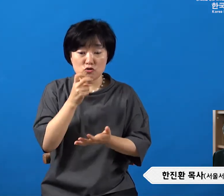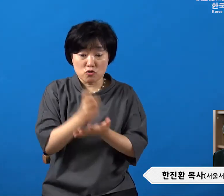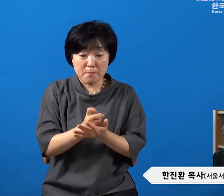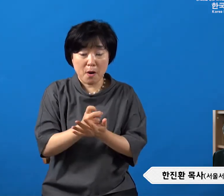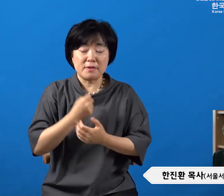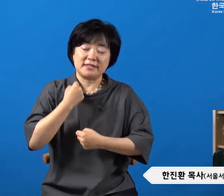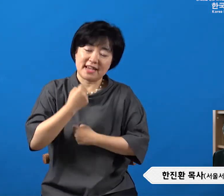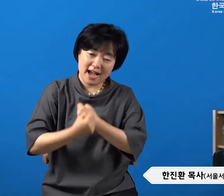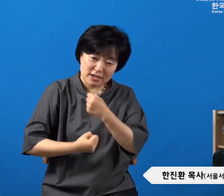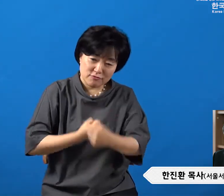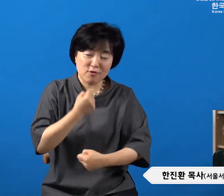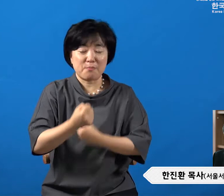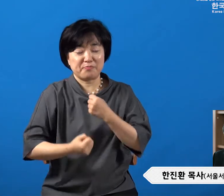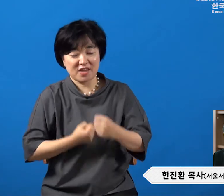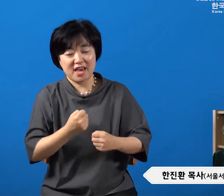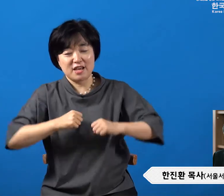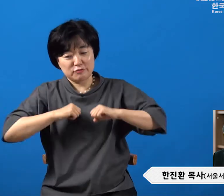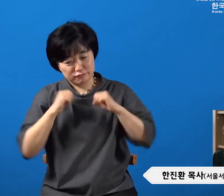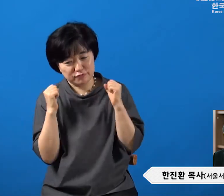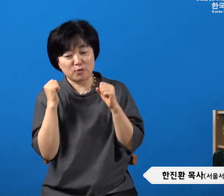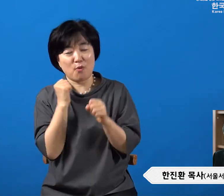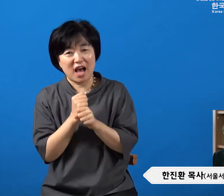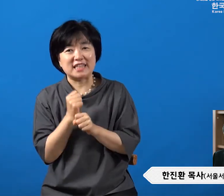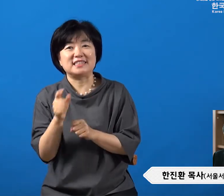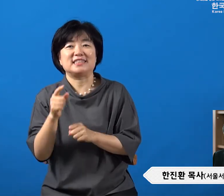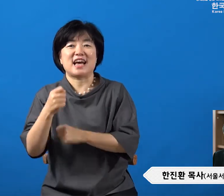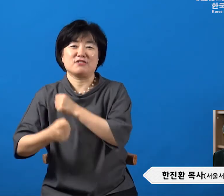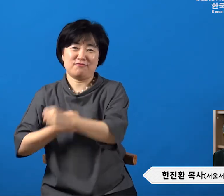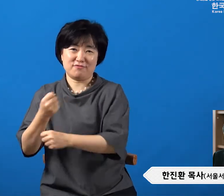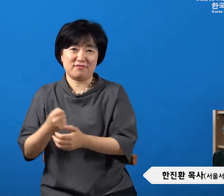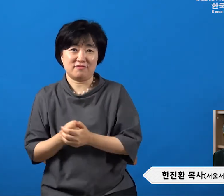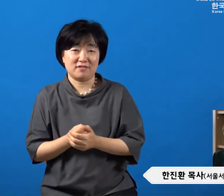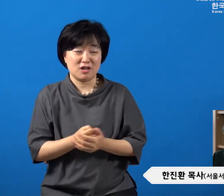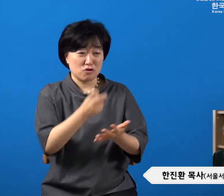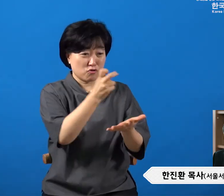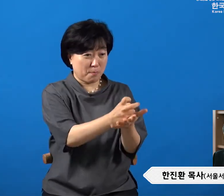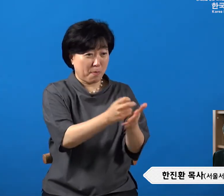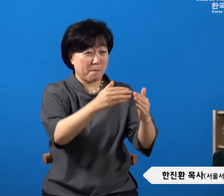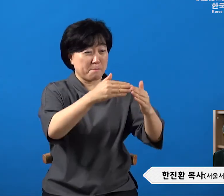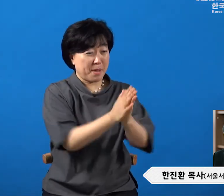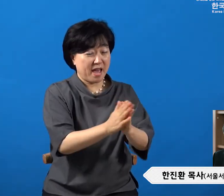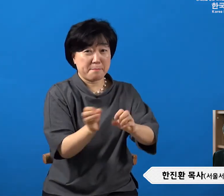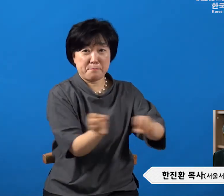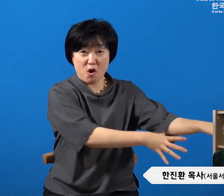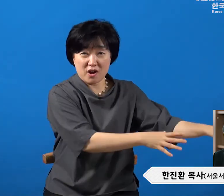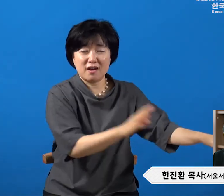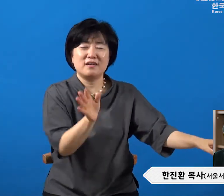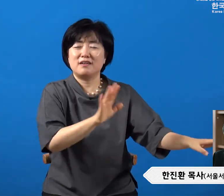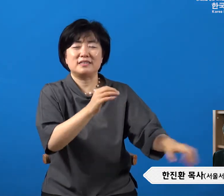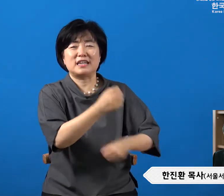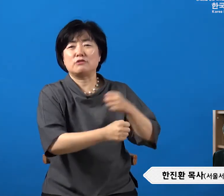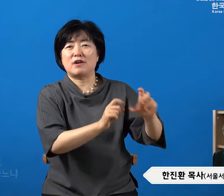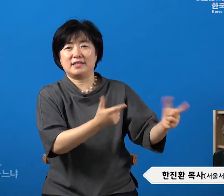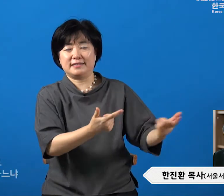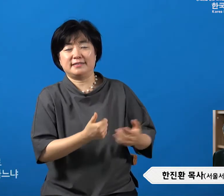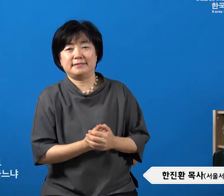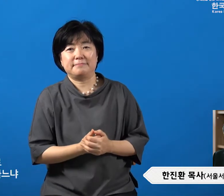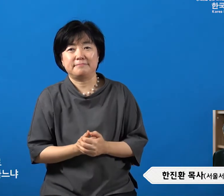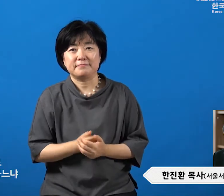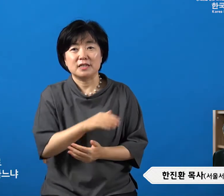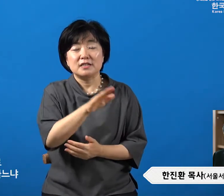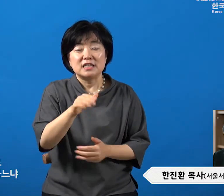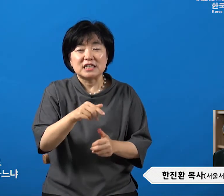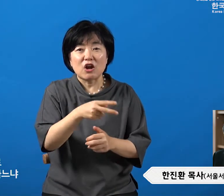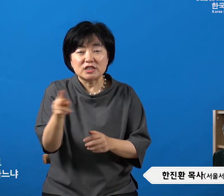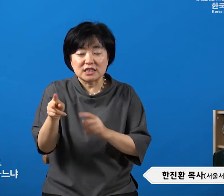율법을 폐기하는 자유가 아니라 율법에 순종하는 자유입니다. 로마서 3장 31절에도 그런즉 우리가